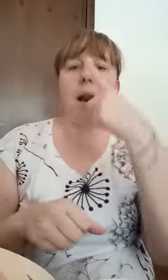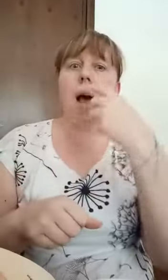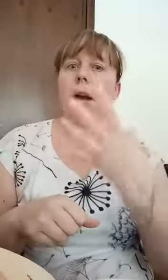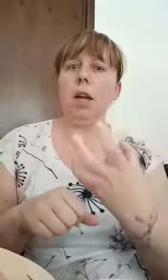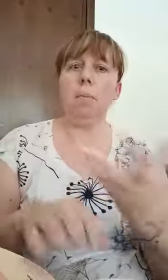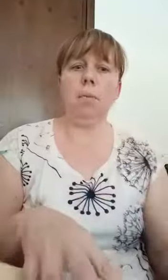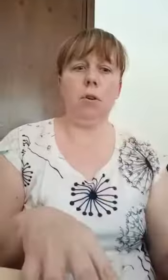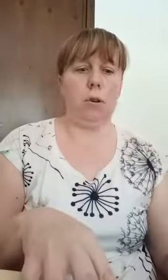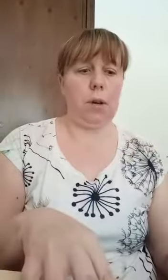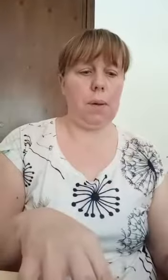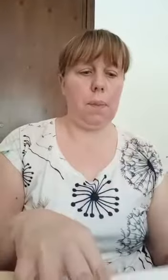anche i pomodori